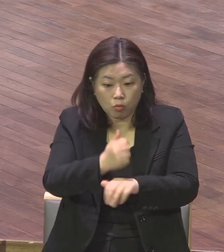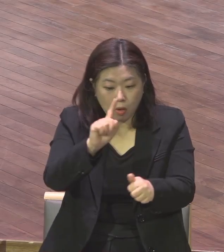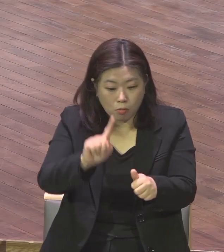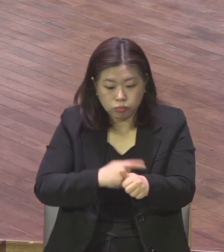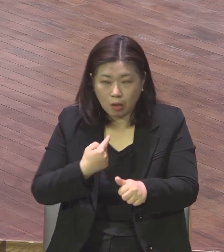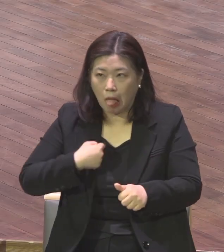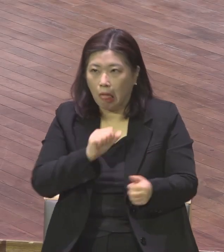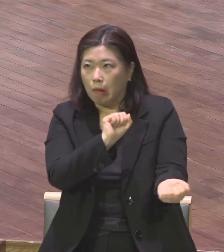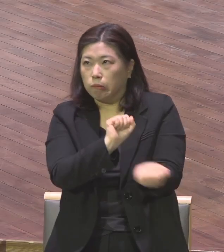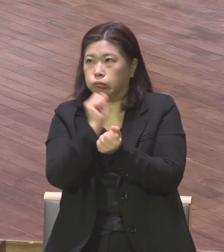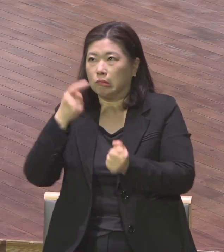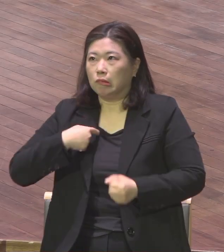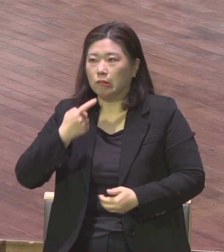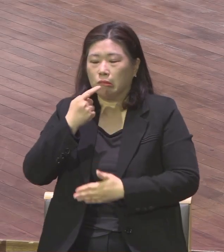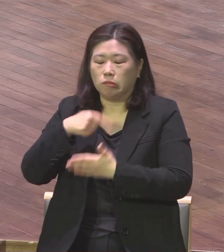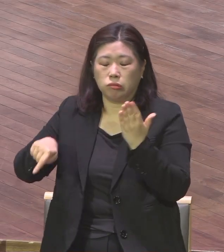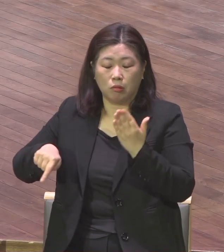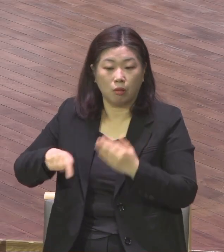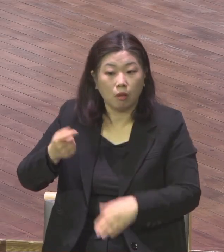정치 지도자들이